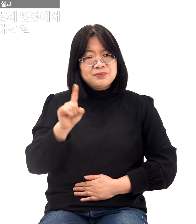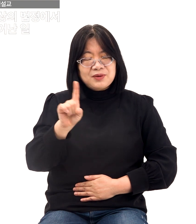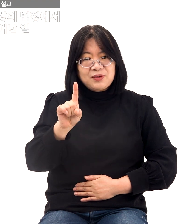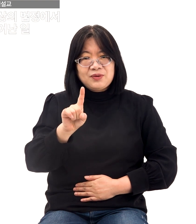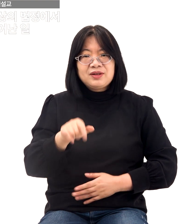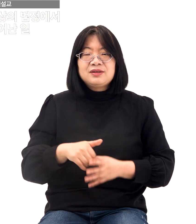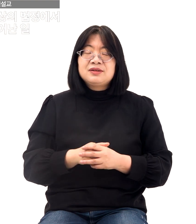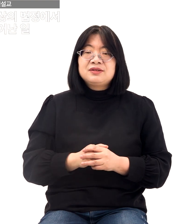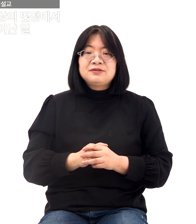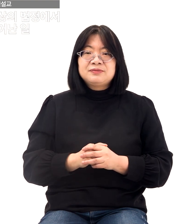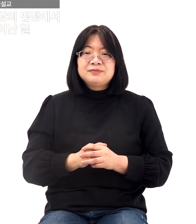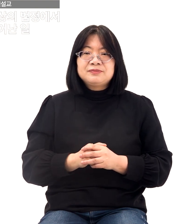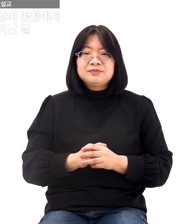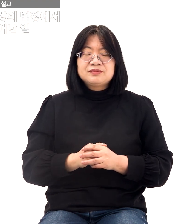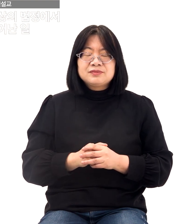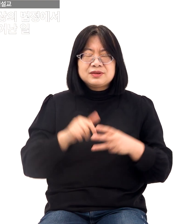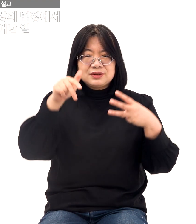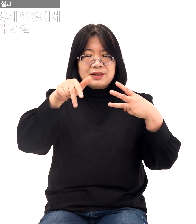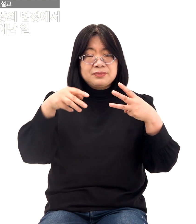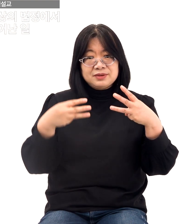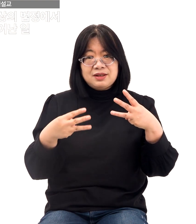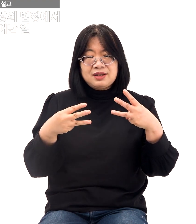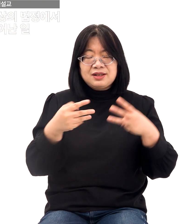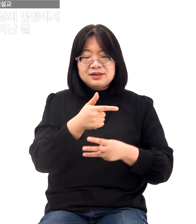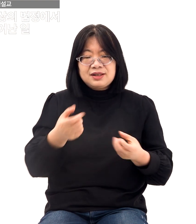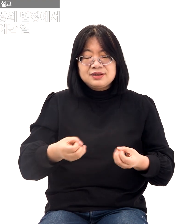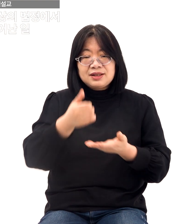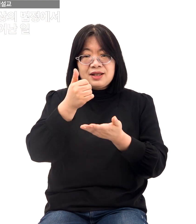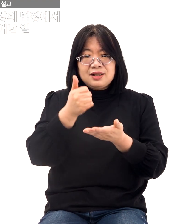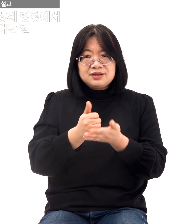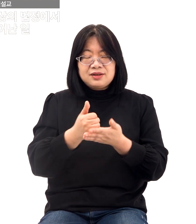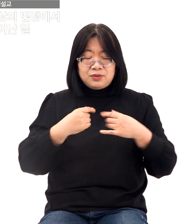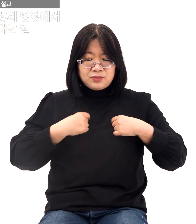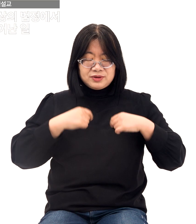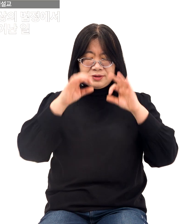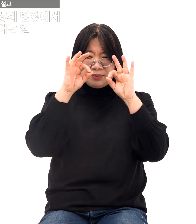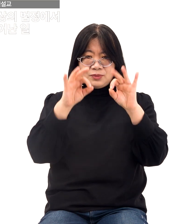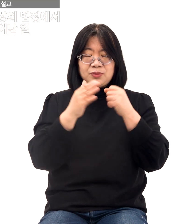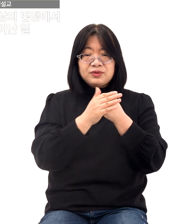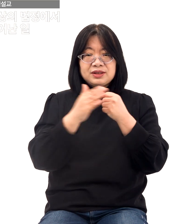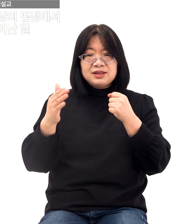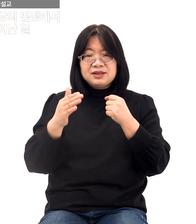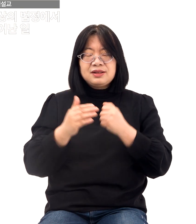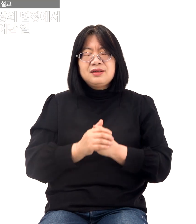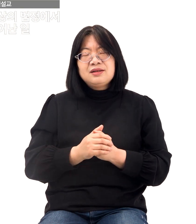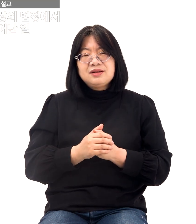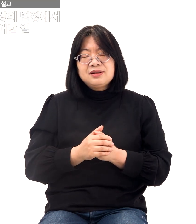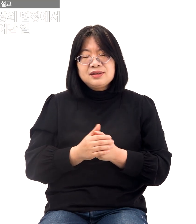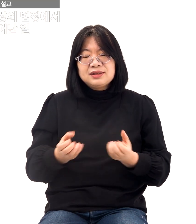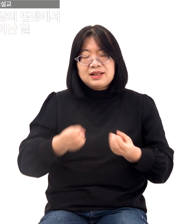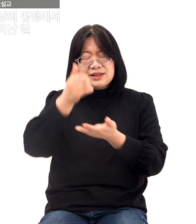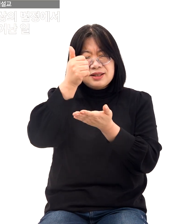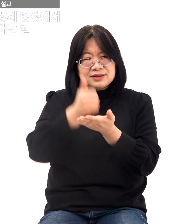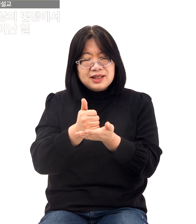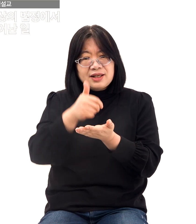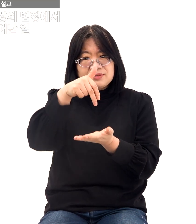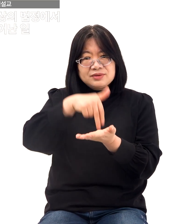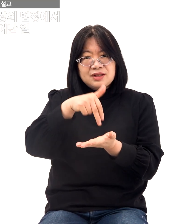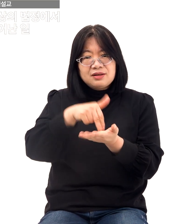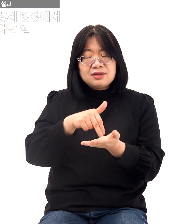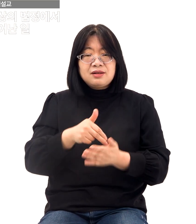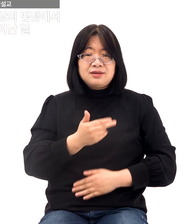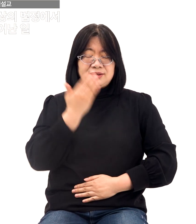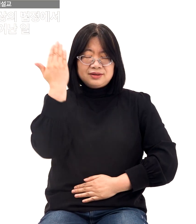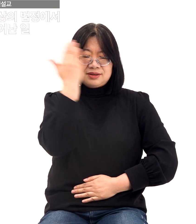뭘까요? 지금 3절에 대제사장의 옷을 보니까 이건 제사장으로서